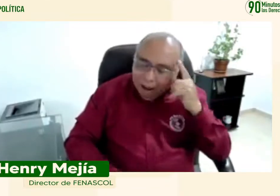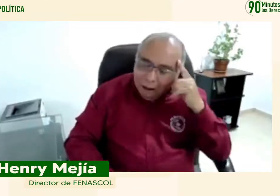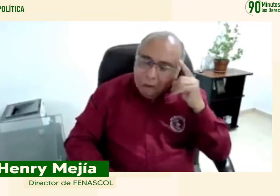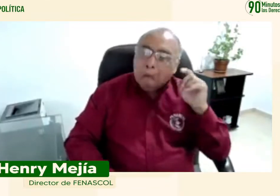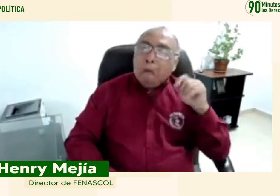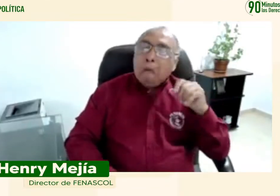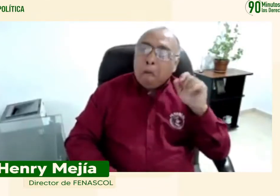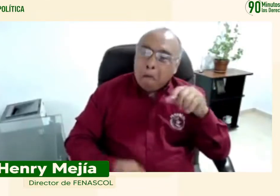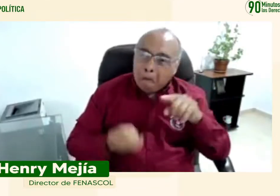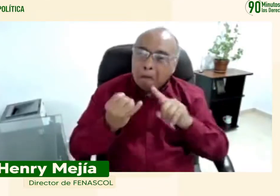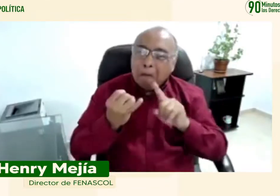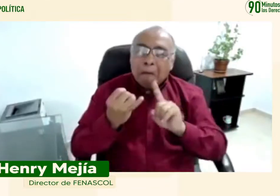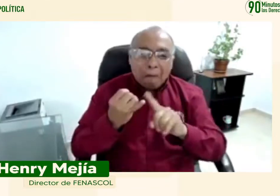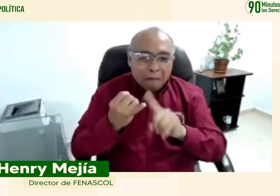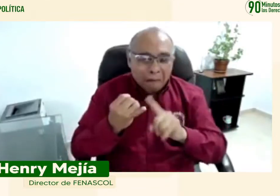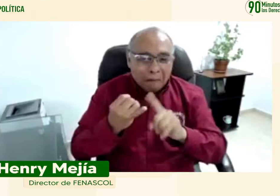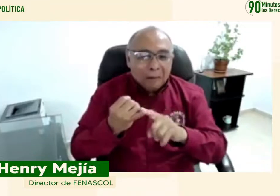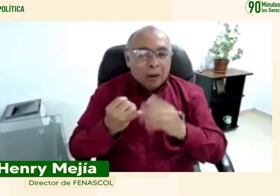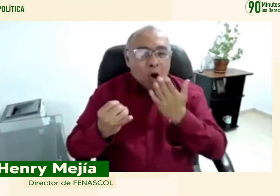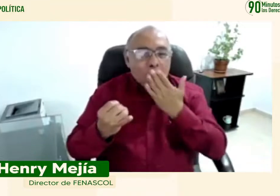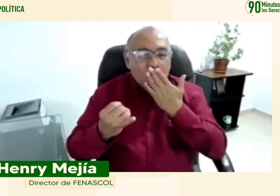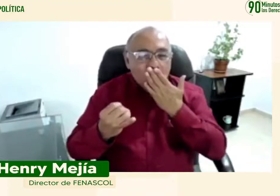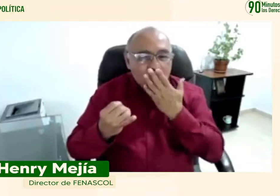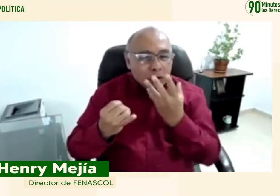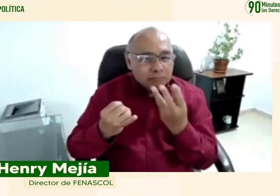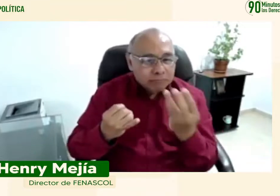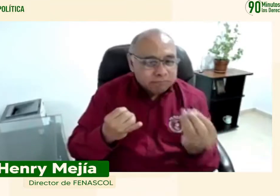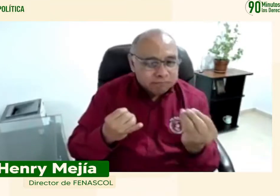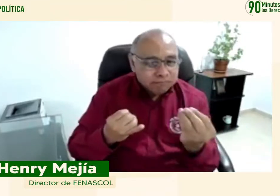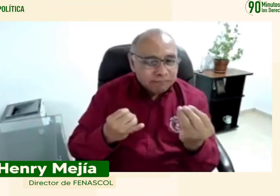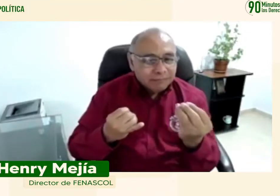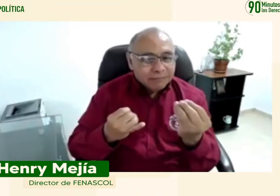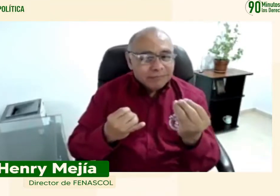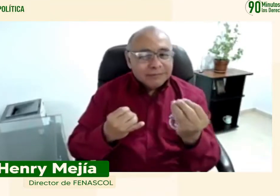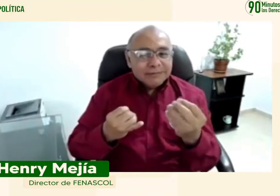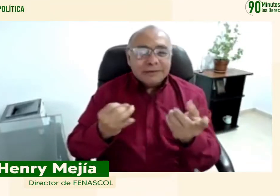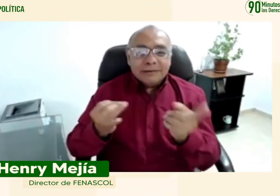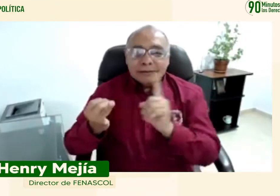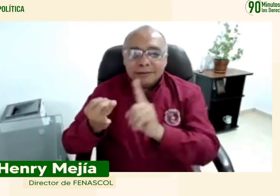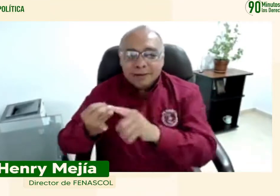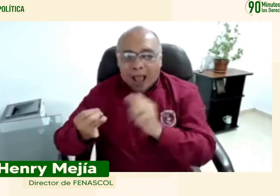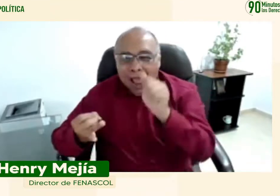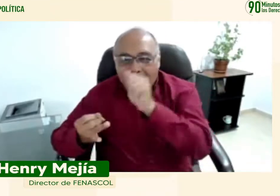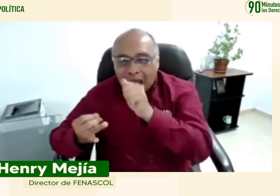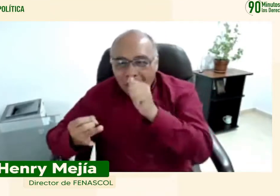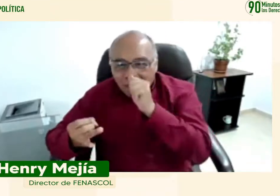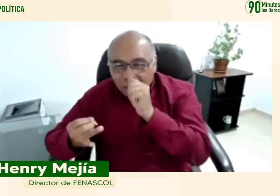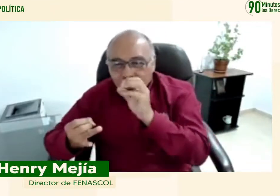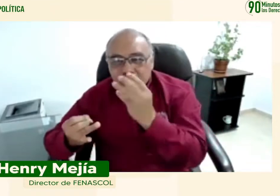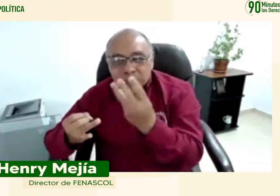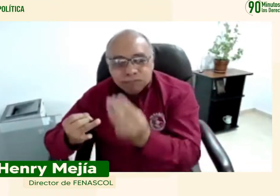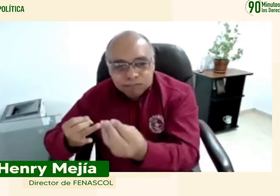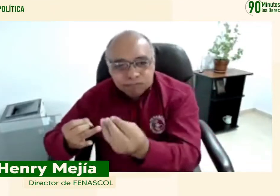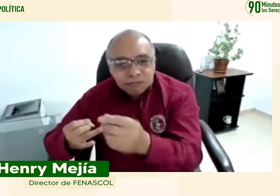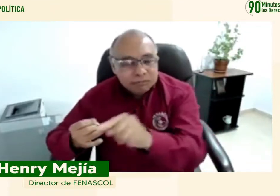mencionaba omar y me hizo pensar y estoy de acuerdo con lo que decías por ejemplo en cuanto a las comunidades indígenas en cuanto a las